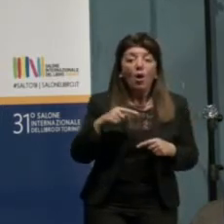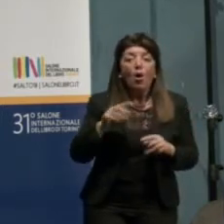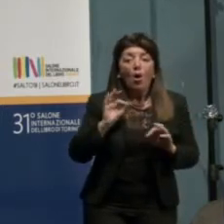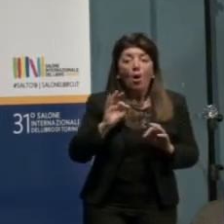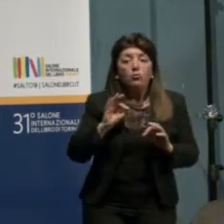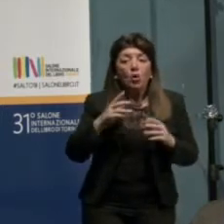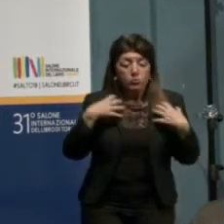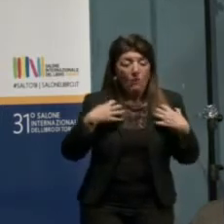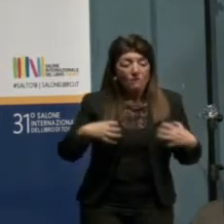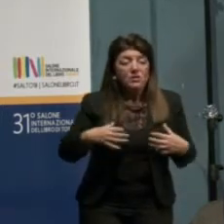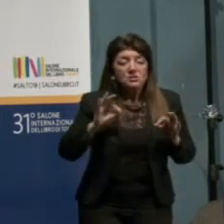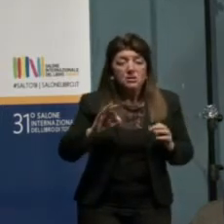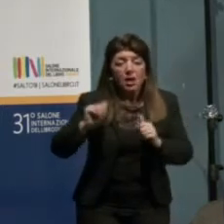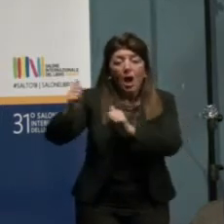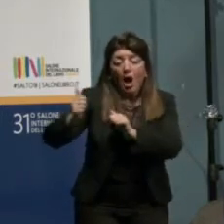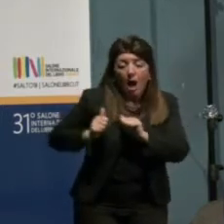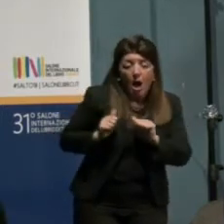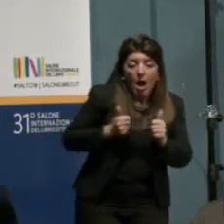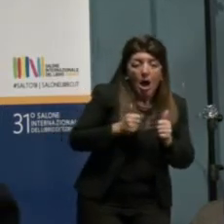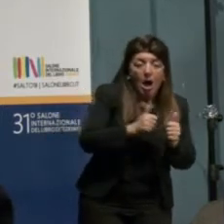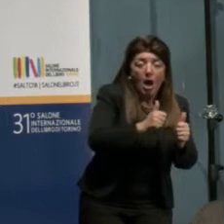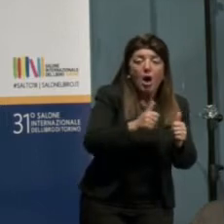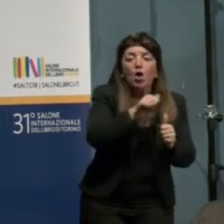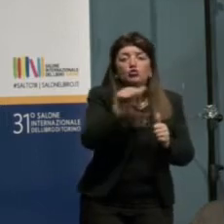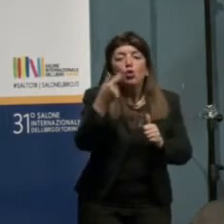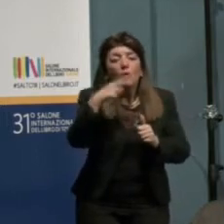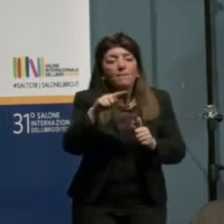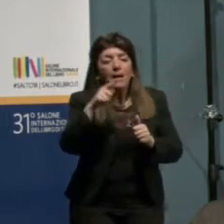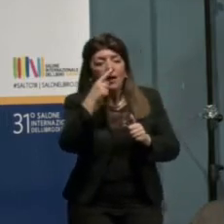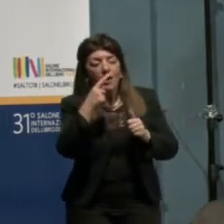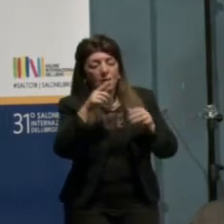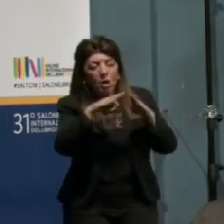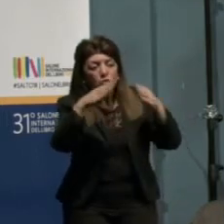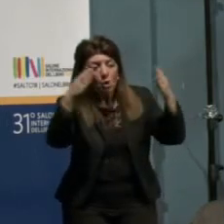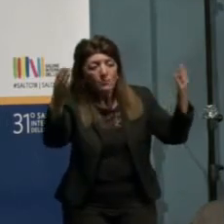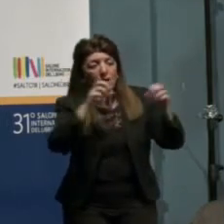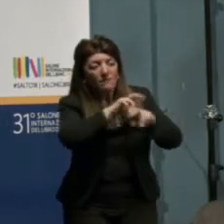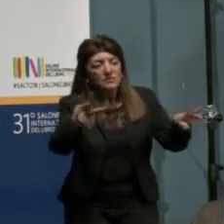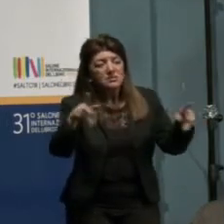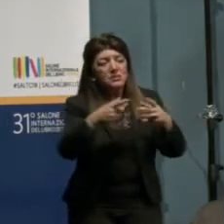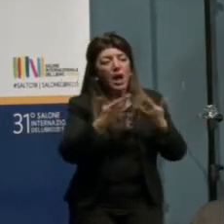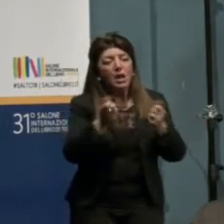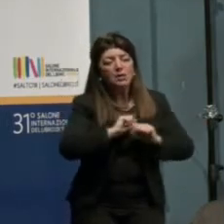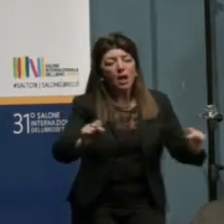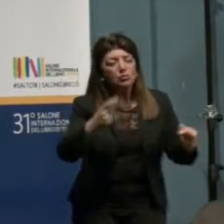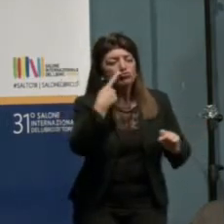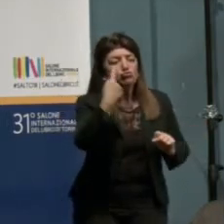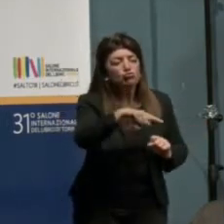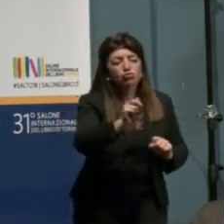fisica va di qua va di là non solo per illuminare la tragedia di jordi giulio ma per illuminare